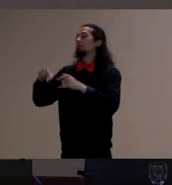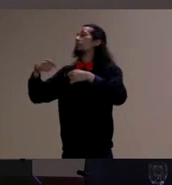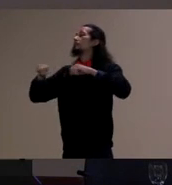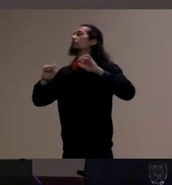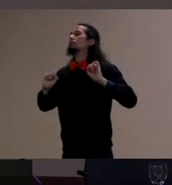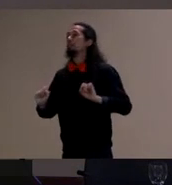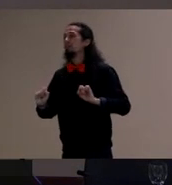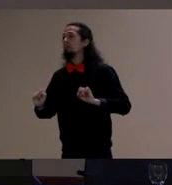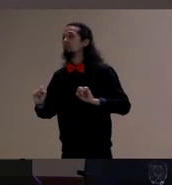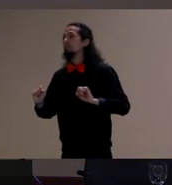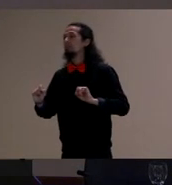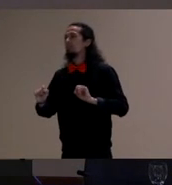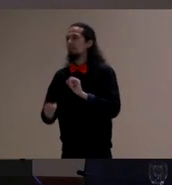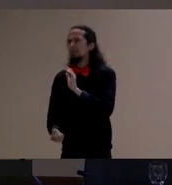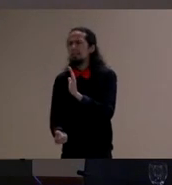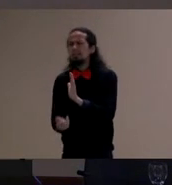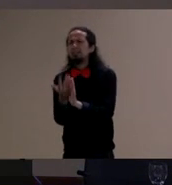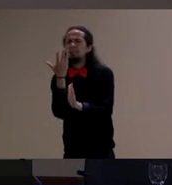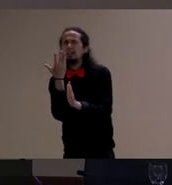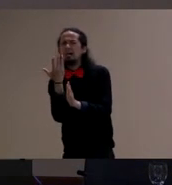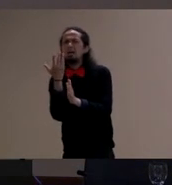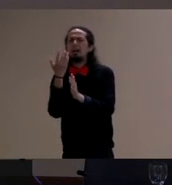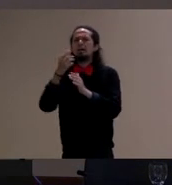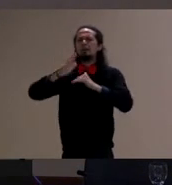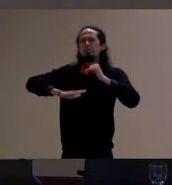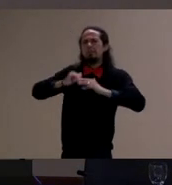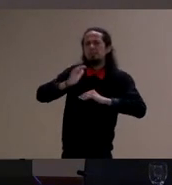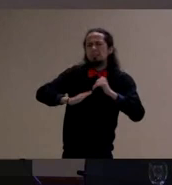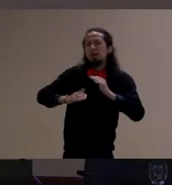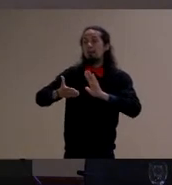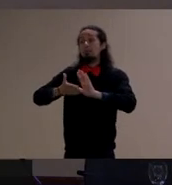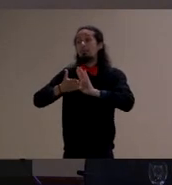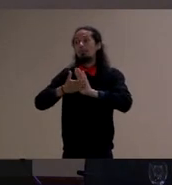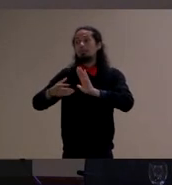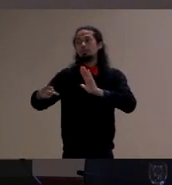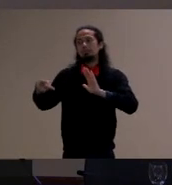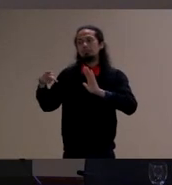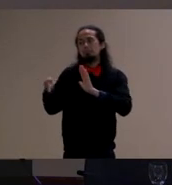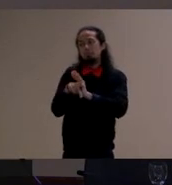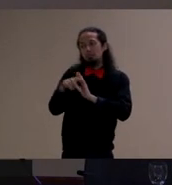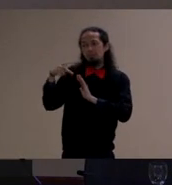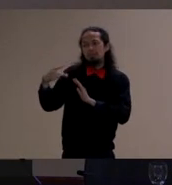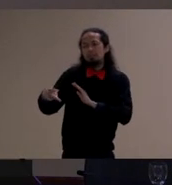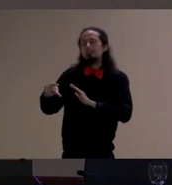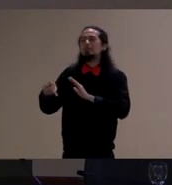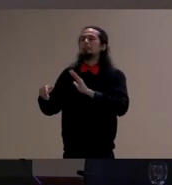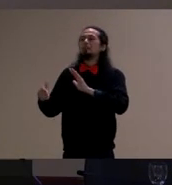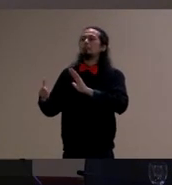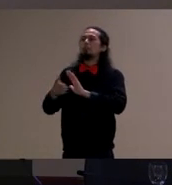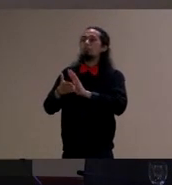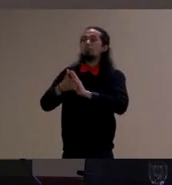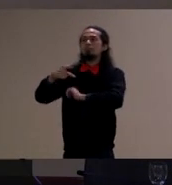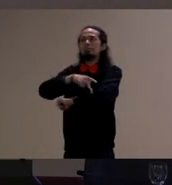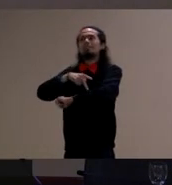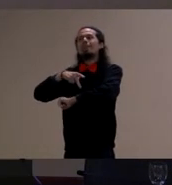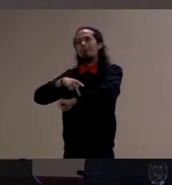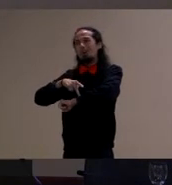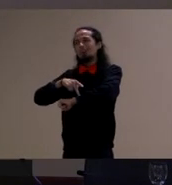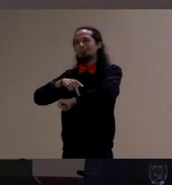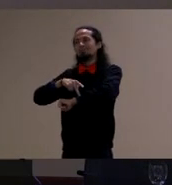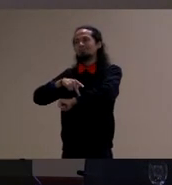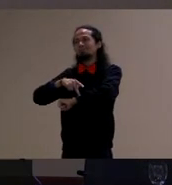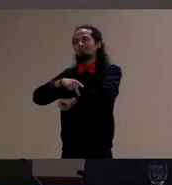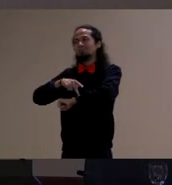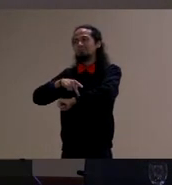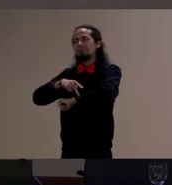elaborar e executar sua proposta pedagógica com isso consideramos Então esse exercício de